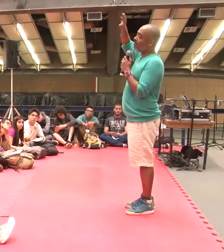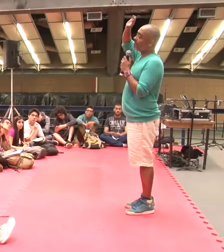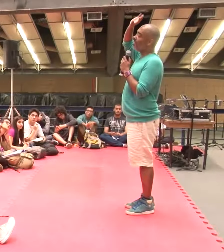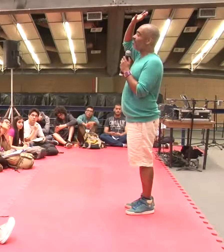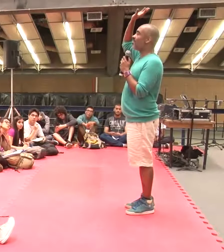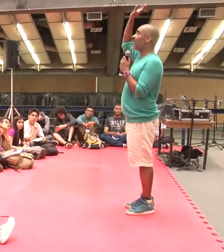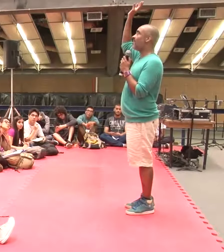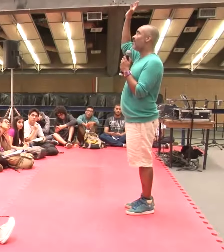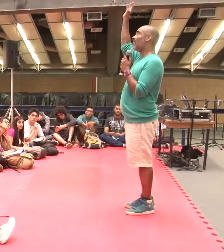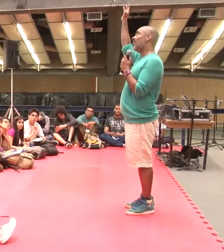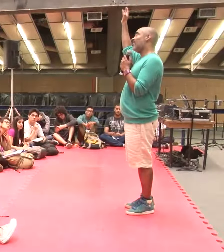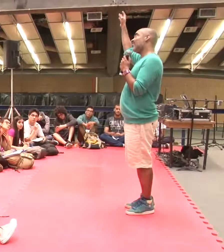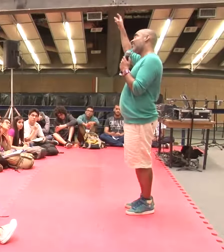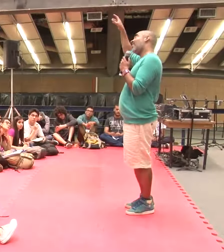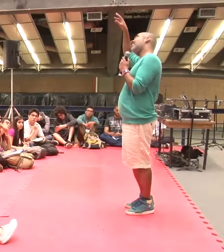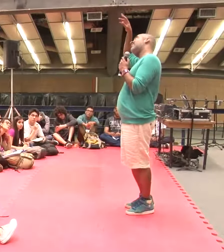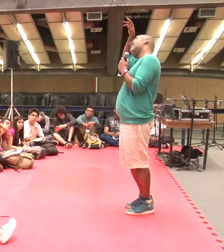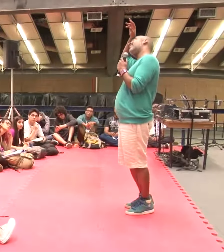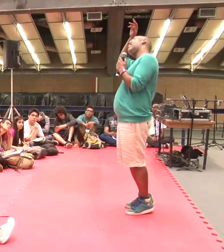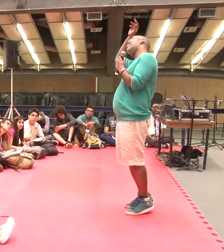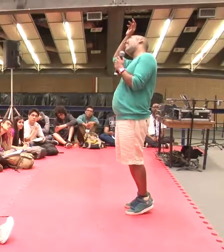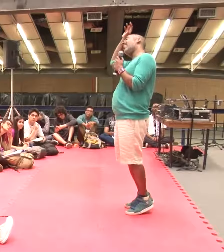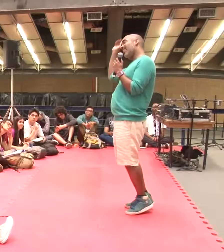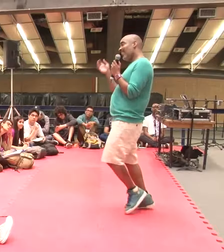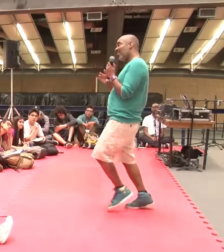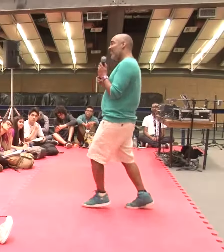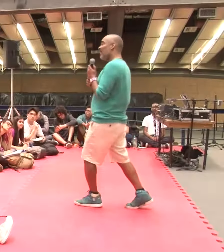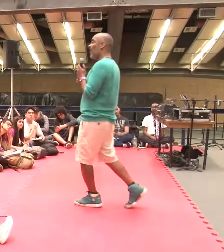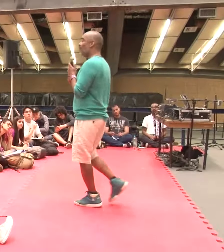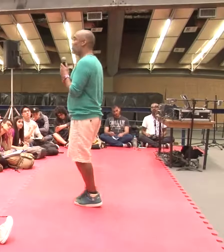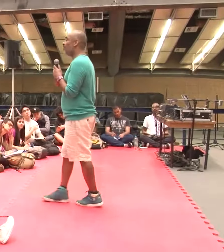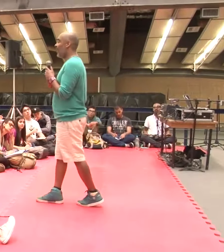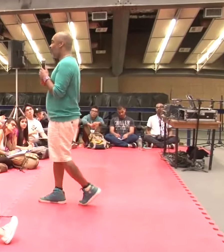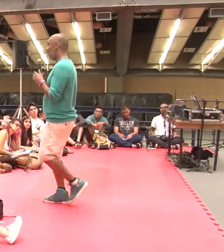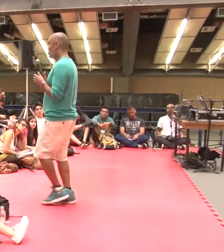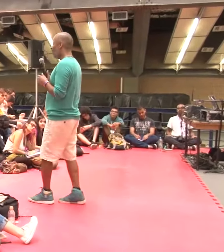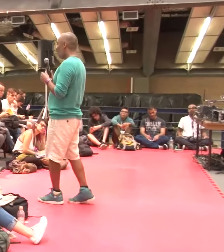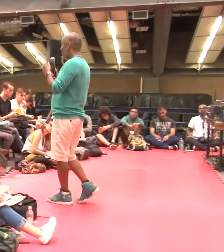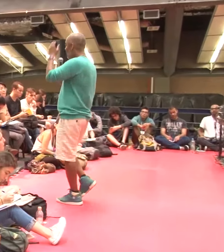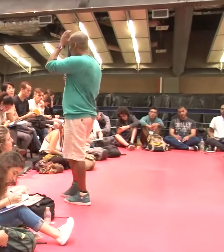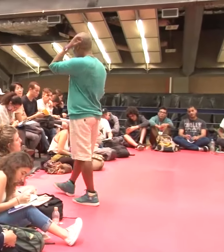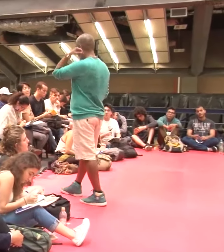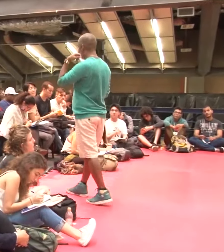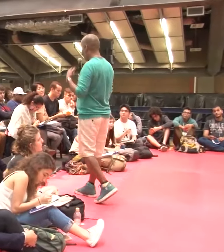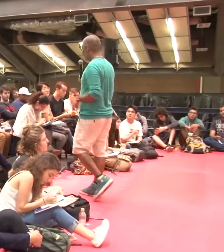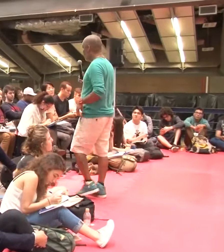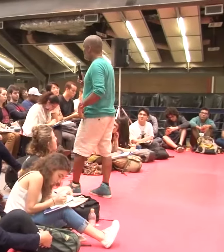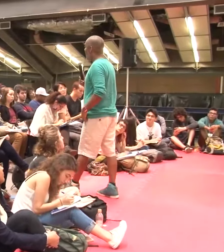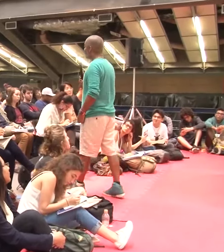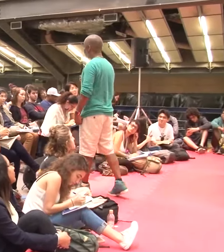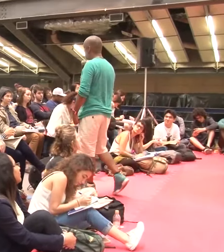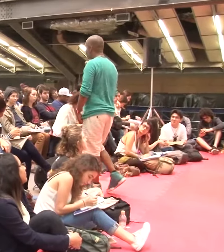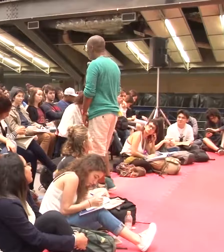Não fica pensando que você nasceu do encontro, né? Ó, com lábios de mel, com cabelo alisado